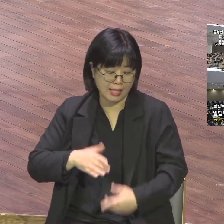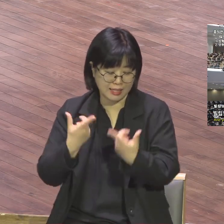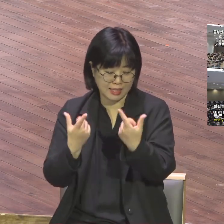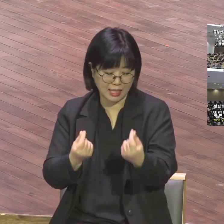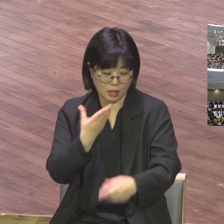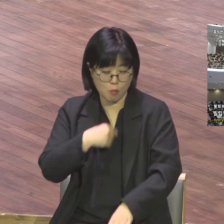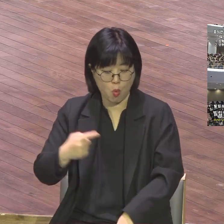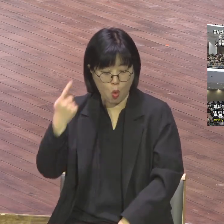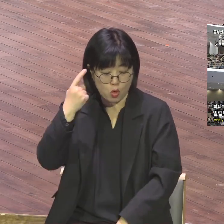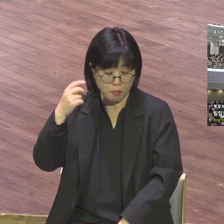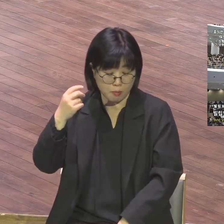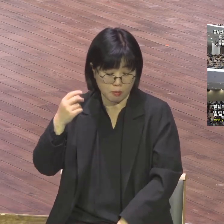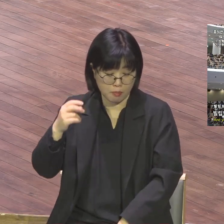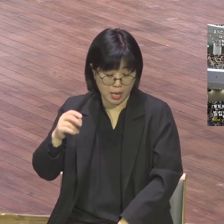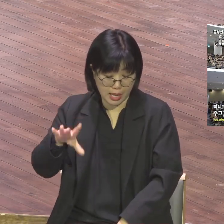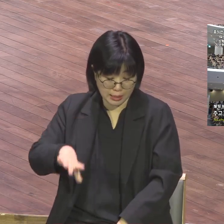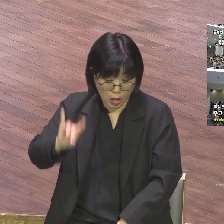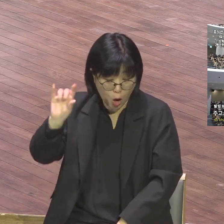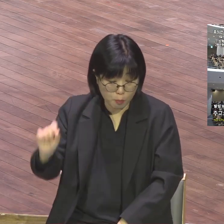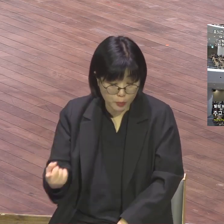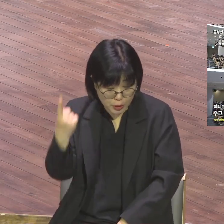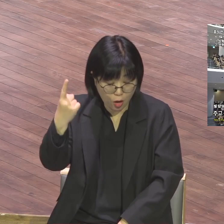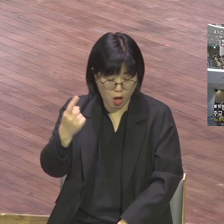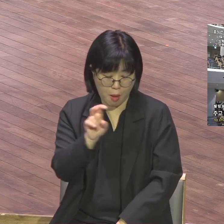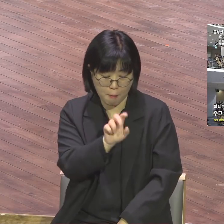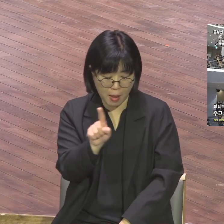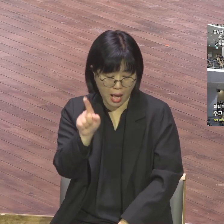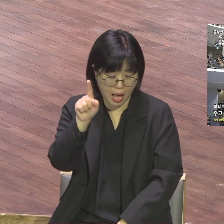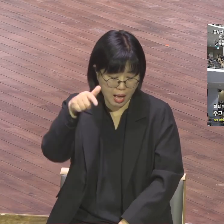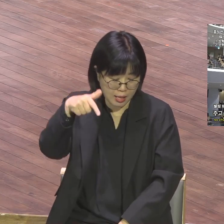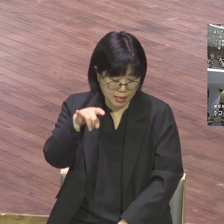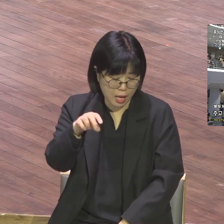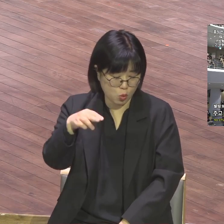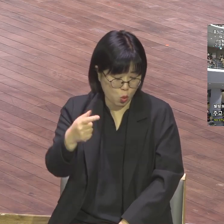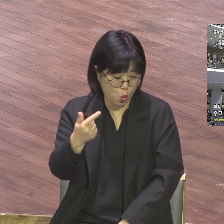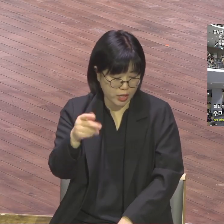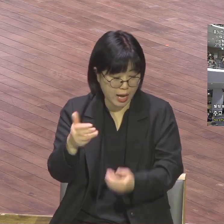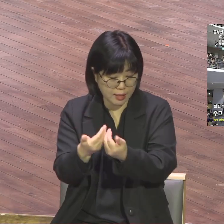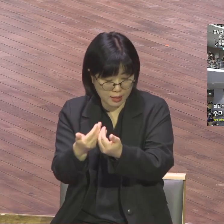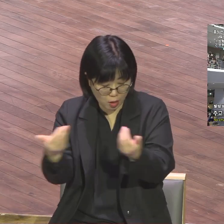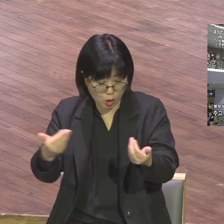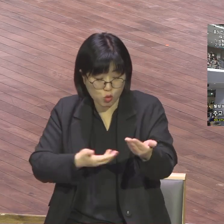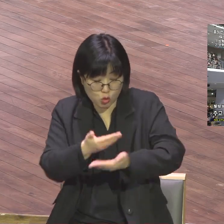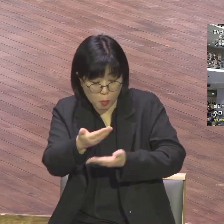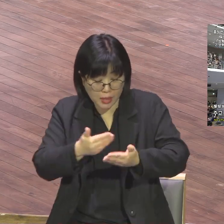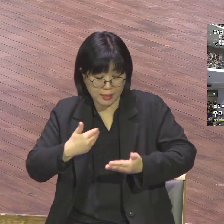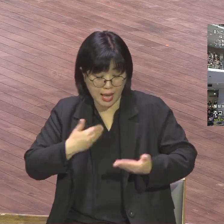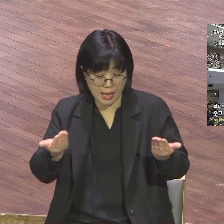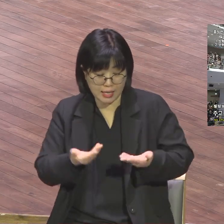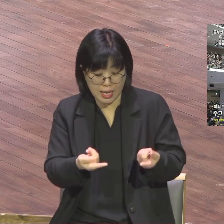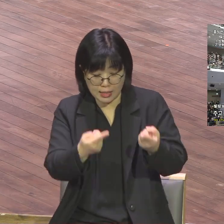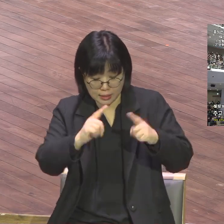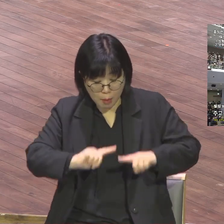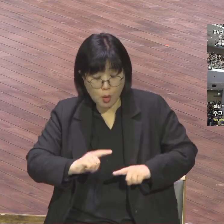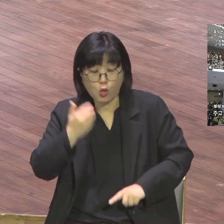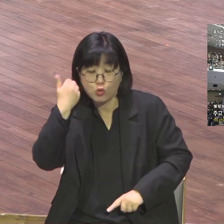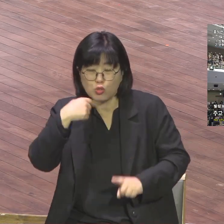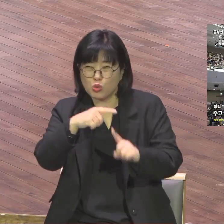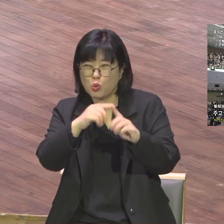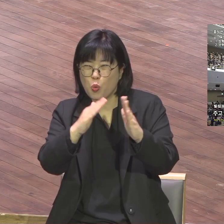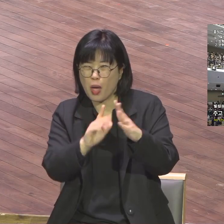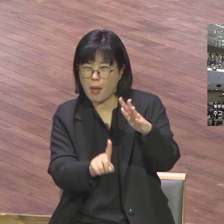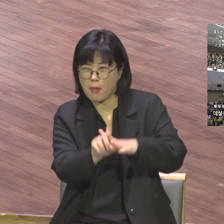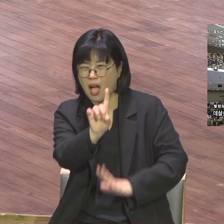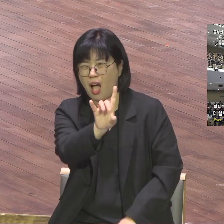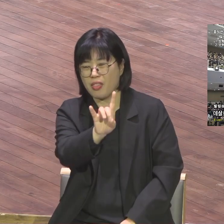복음의 시초에 내가 마게도냐를 떠날 때에 주고받는 내 일에 참여한 교회가 너희 외에